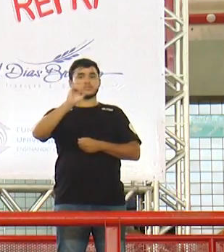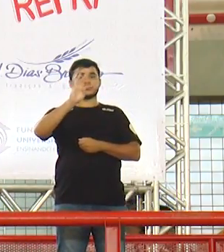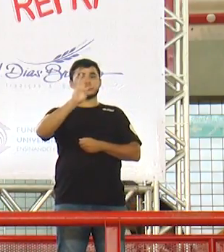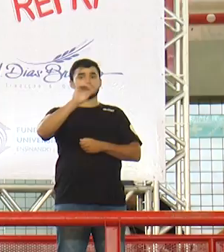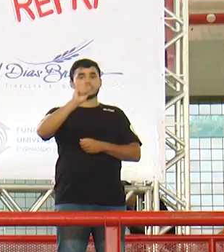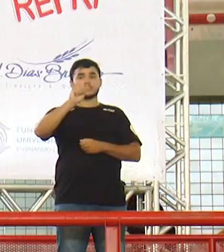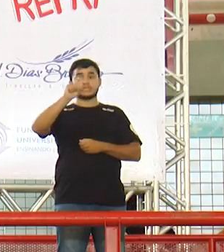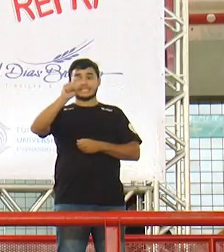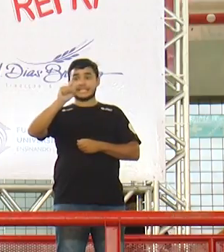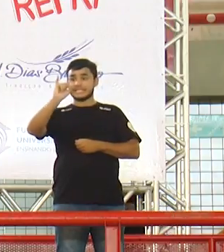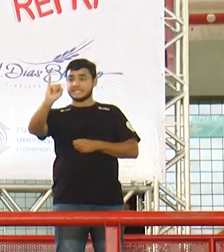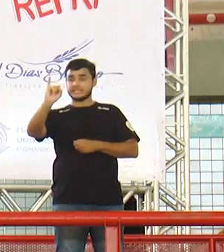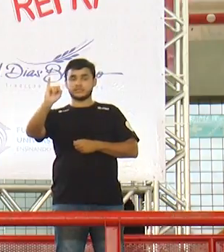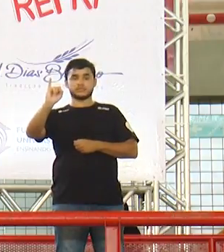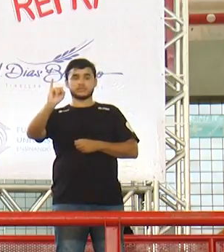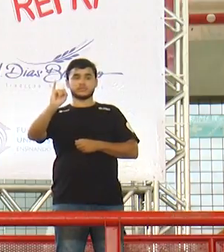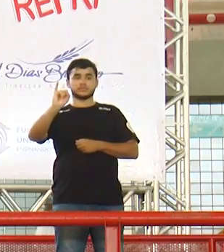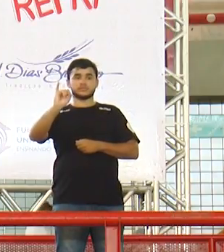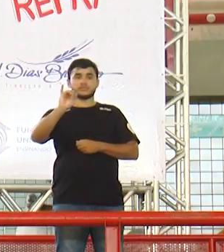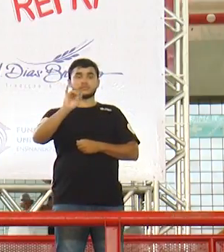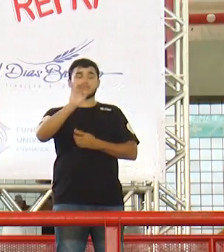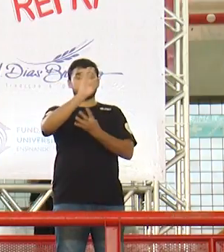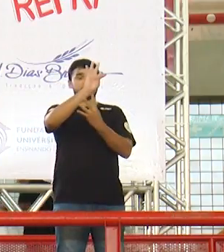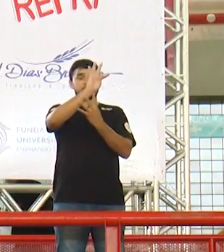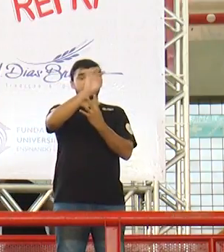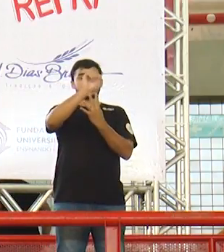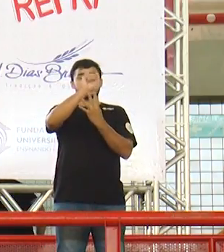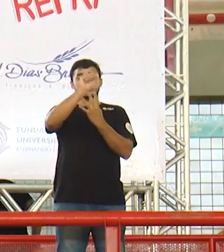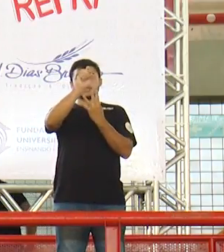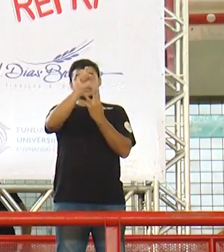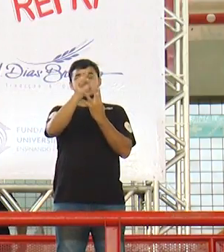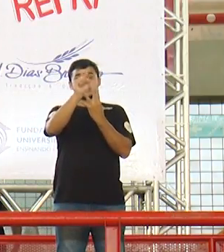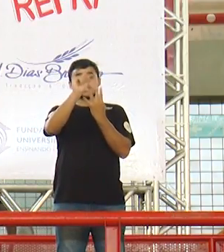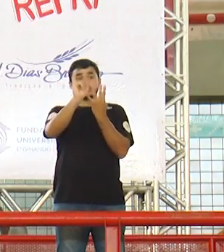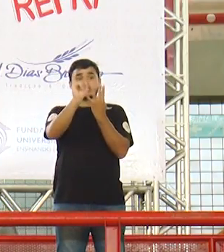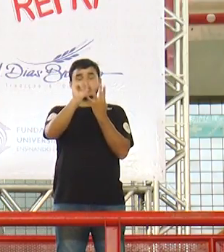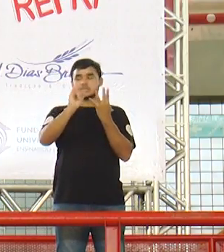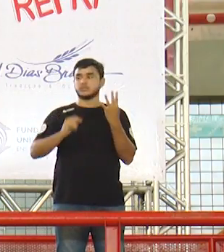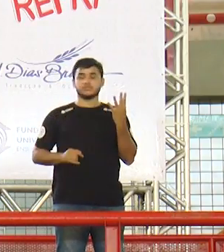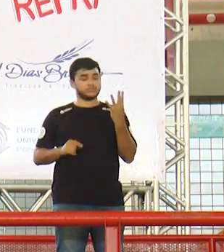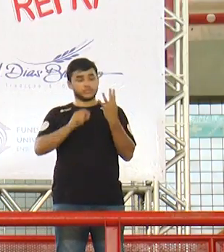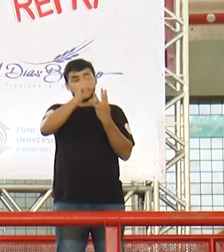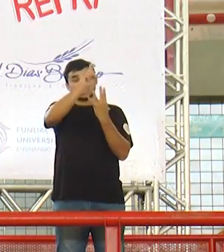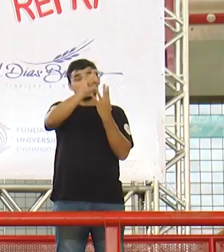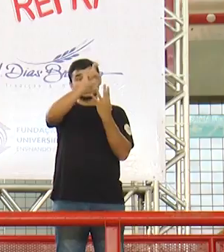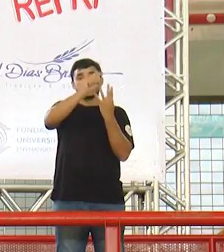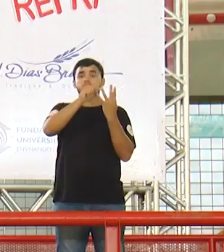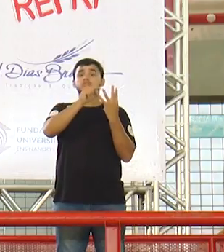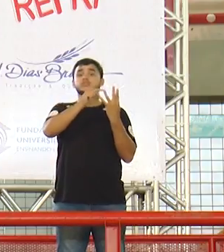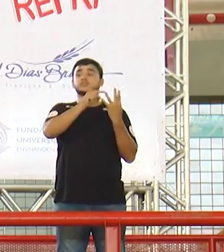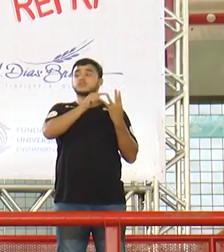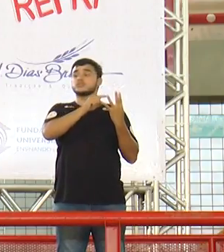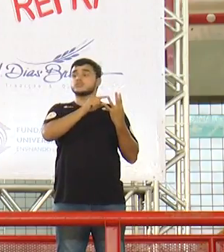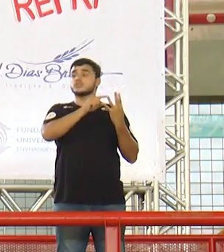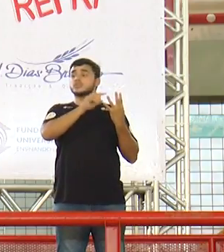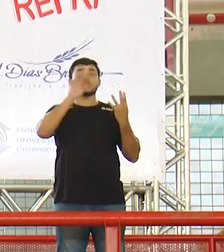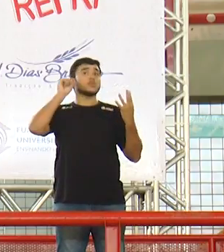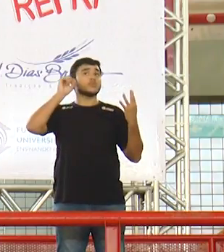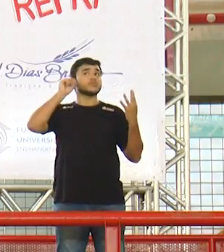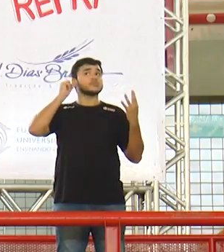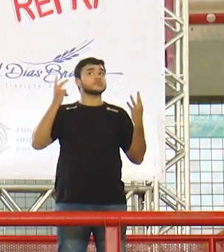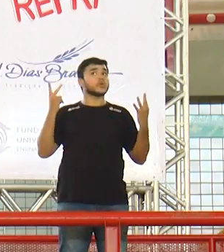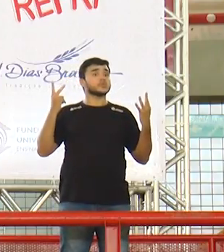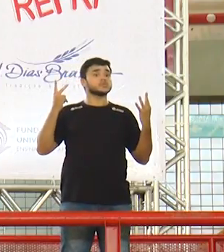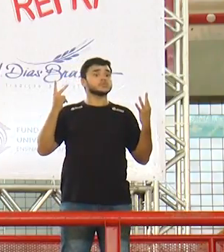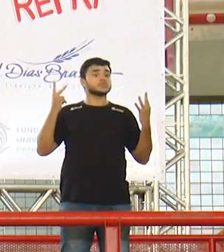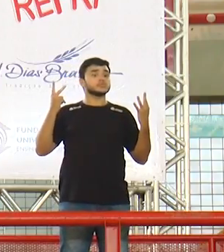Táxi. Tem o T, tem um A e aparece o X. Esse X equivale a quais sons? É